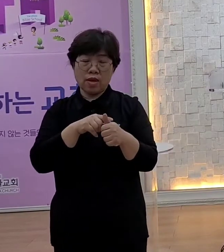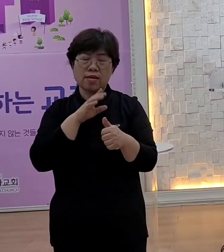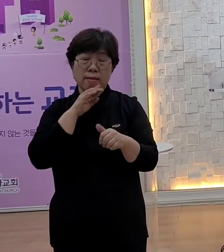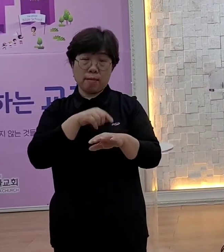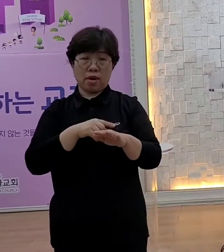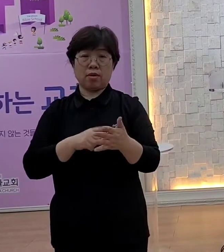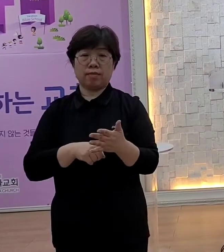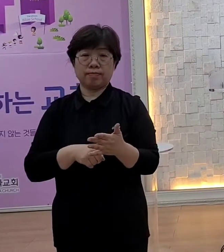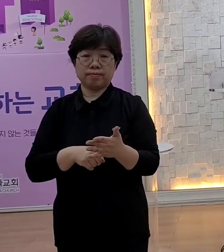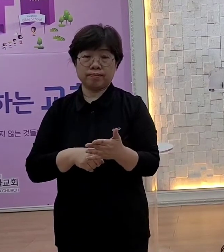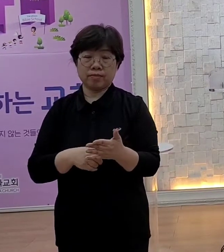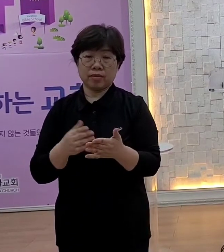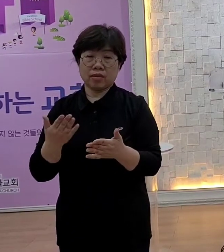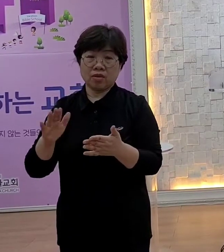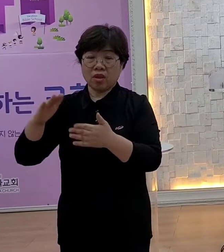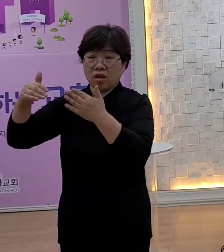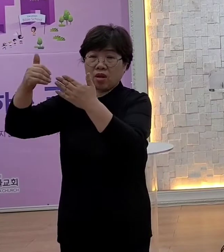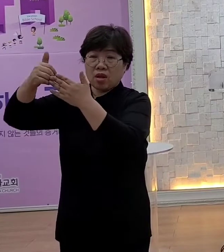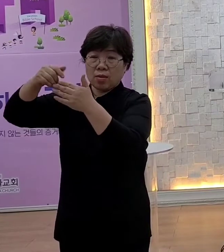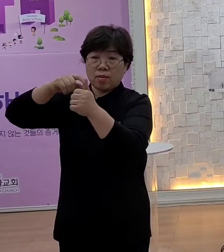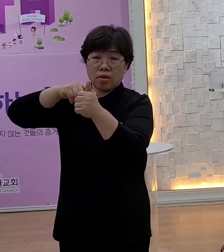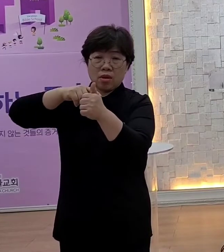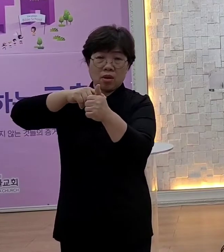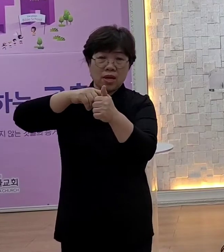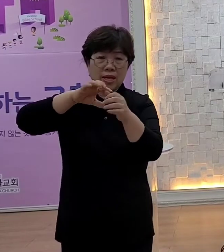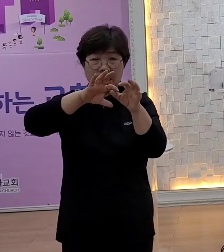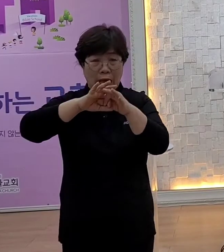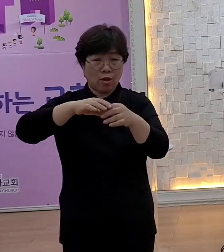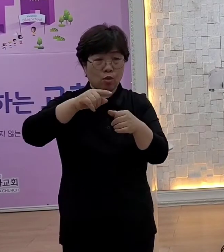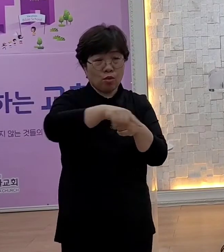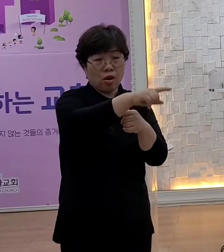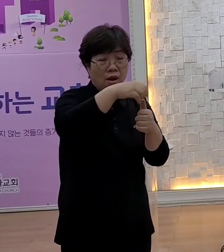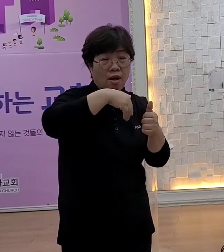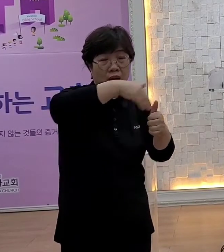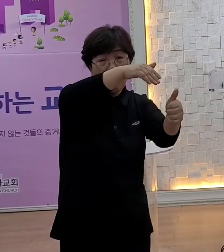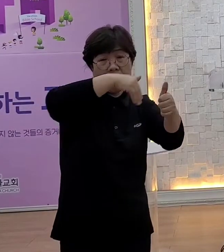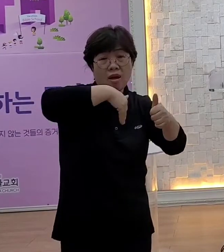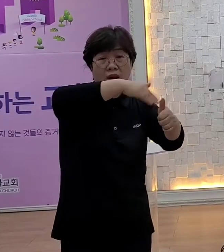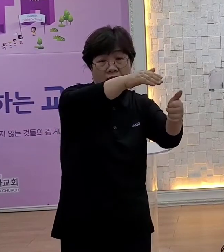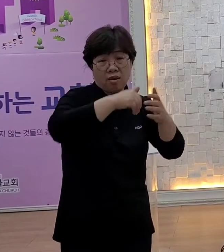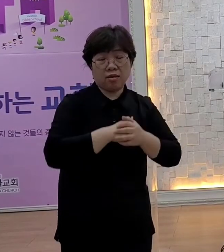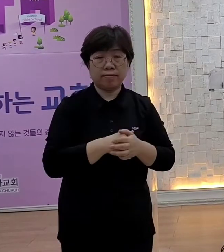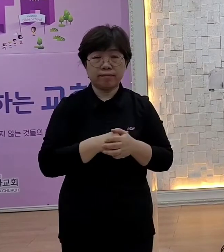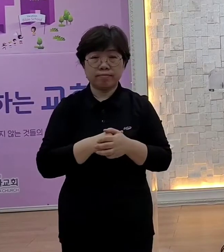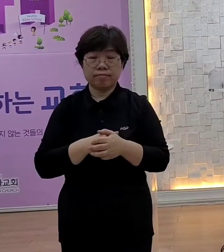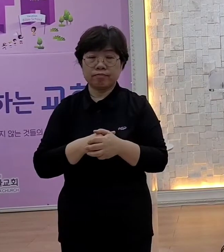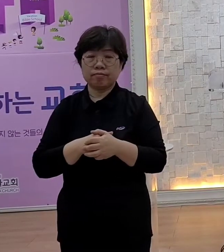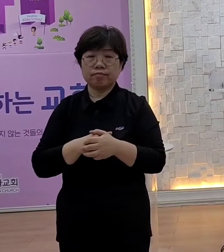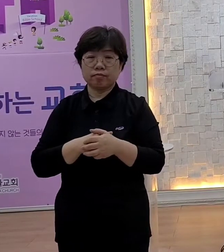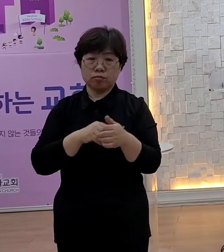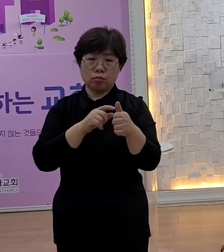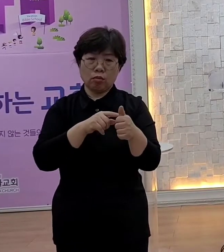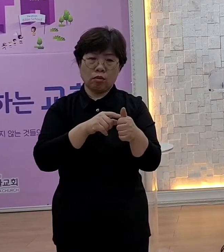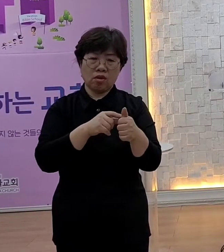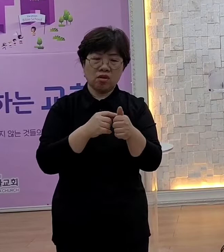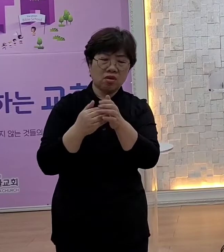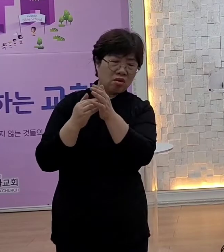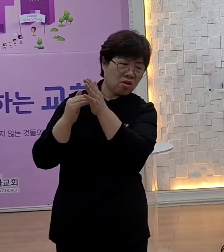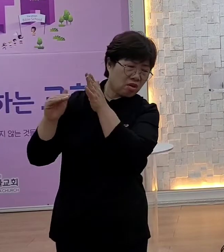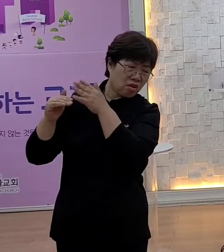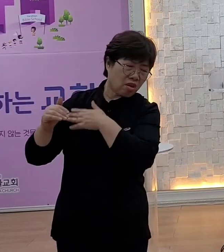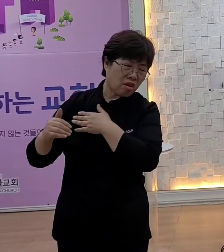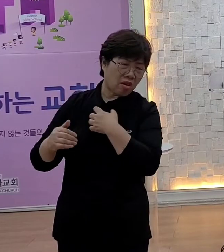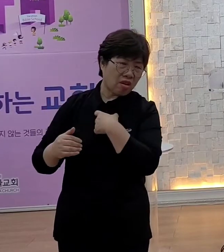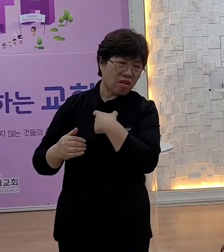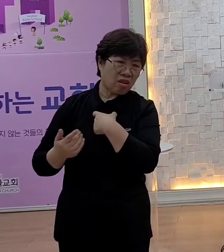근데 하나님은 요나를 어디 가라 했다고요? 니느웨에 가라 했다. 왜냐하면 자 요나는 그렇게 가고 싶지 않았고